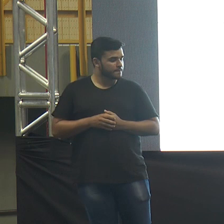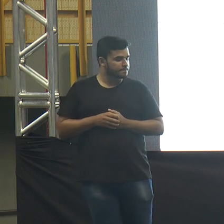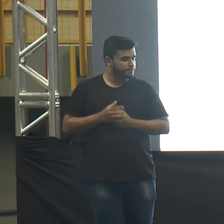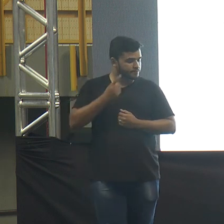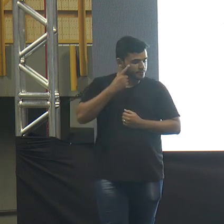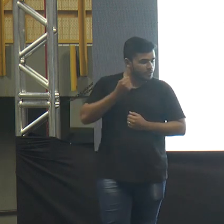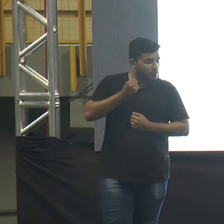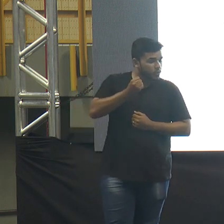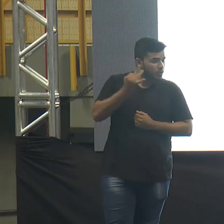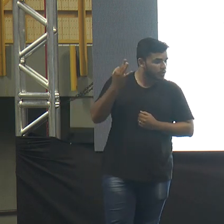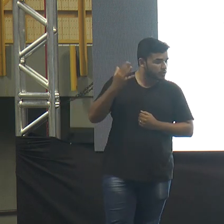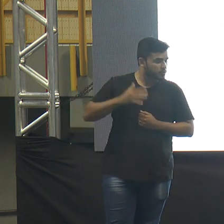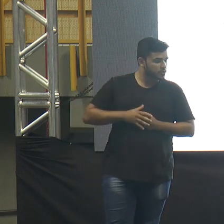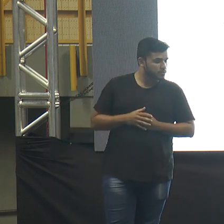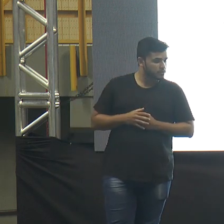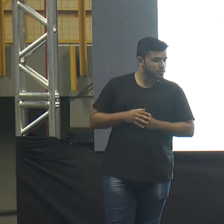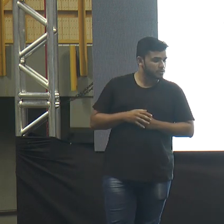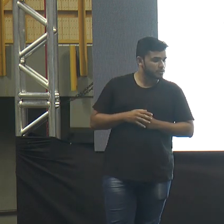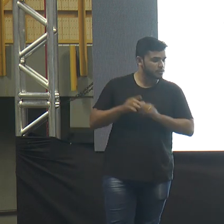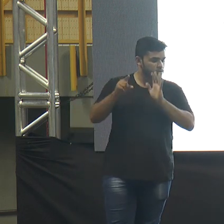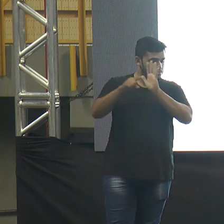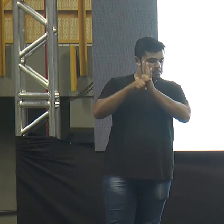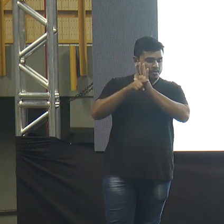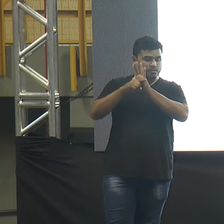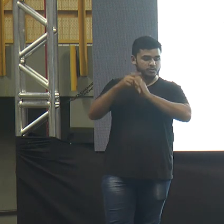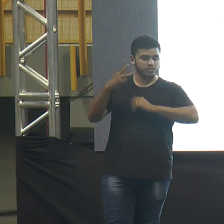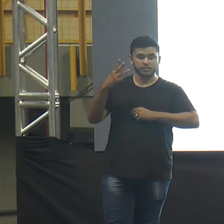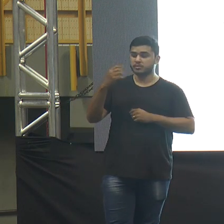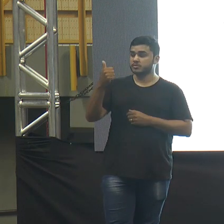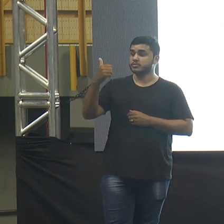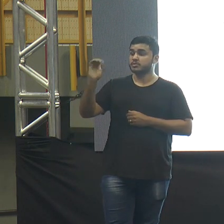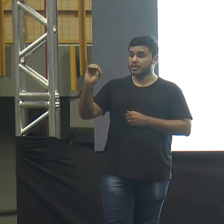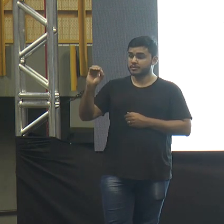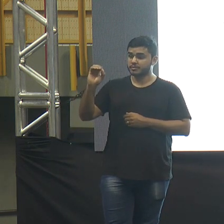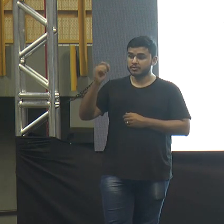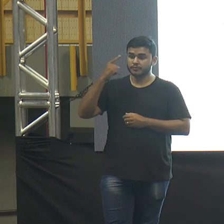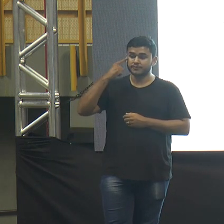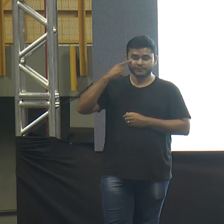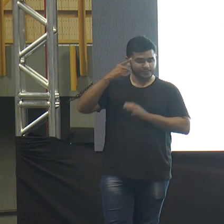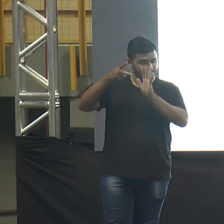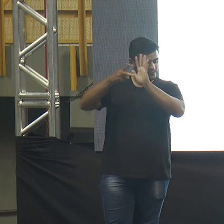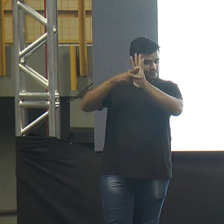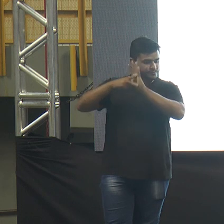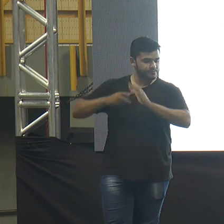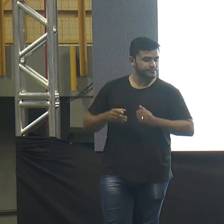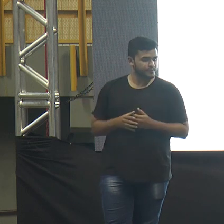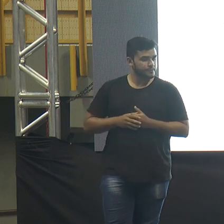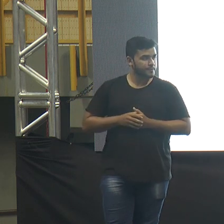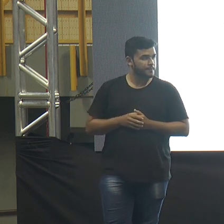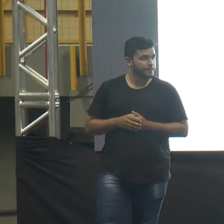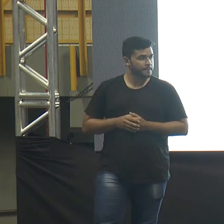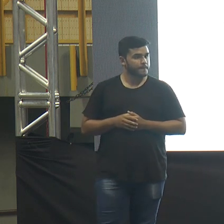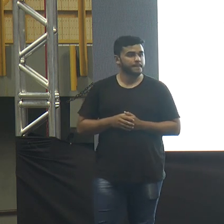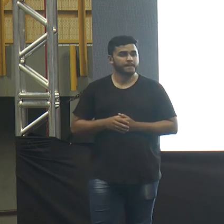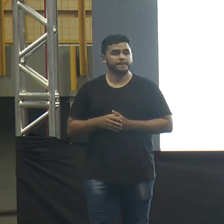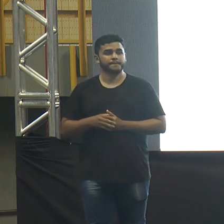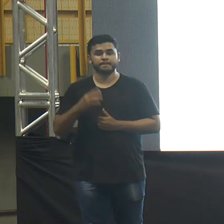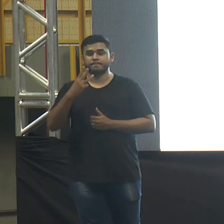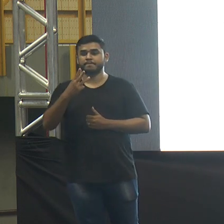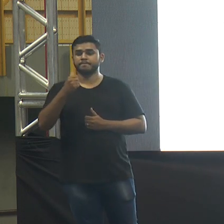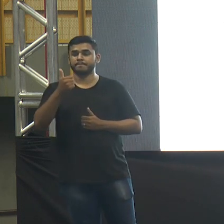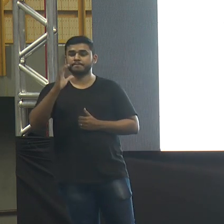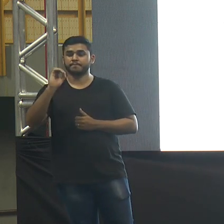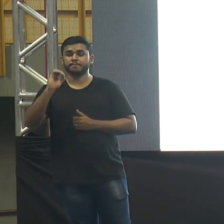Quanto é que é o valor do ΔH? Menos 310. Então, esse 310 tu vai multiplicar por 3. 3 vezes 310